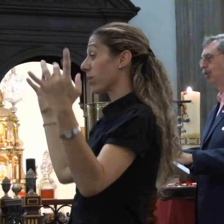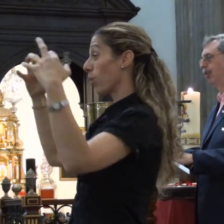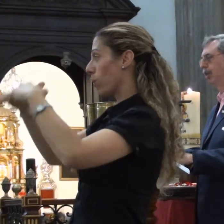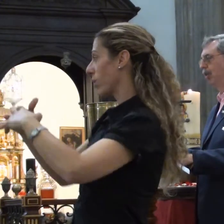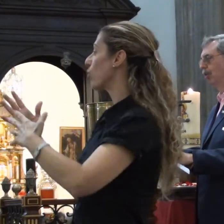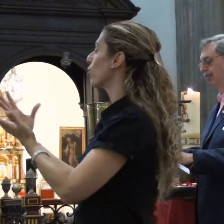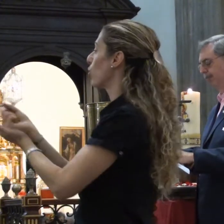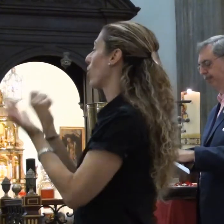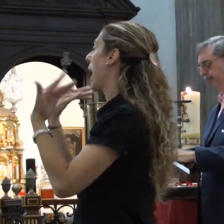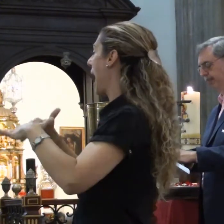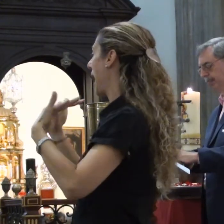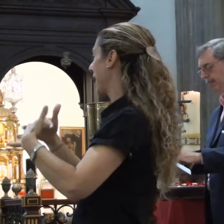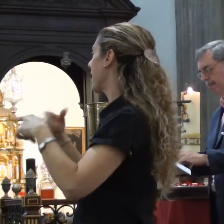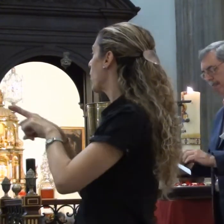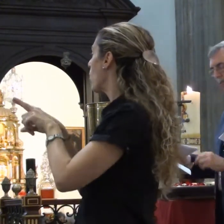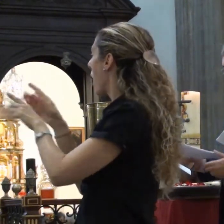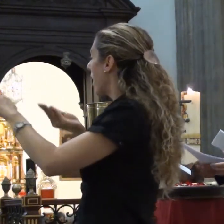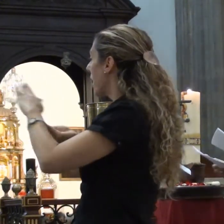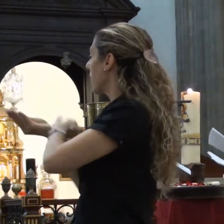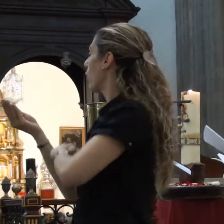alegría de los hijos de Dios